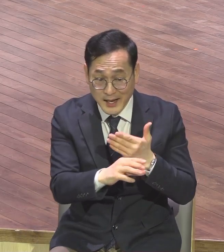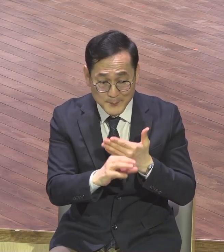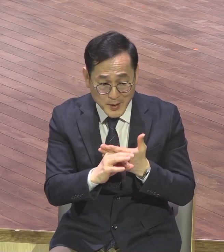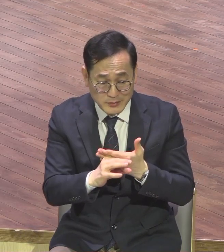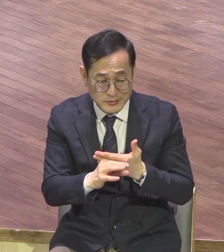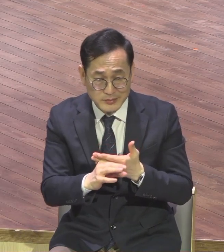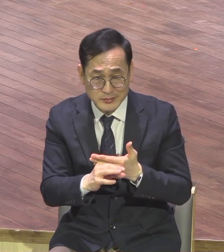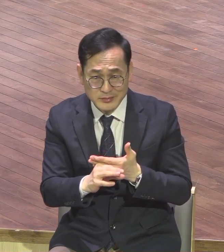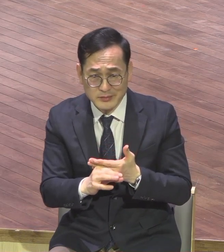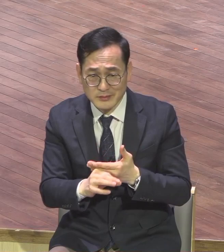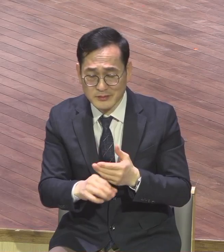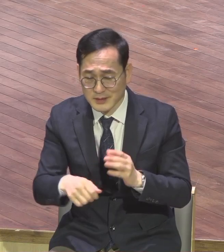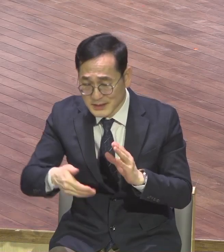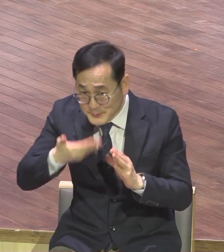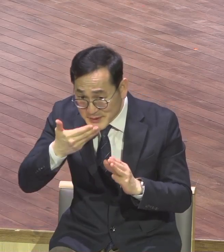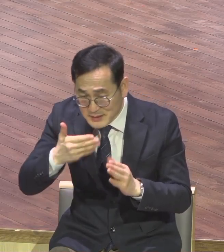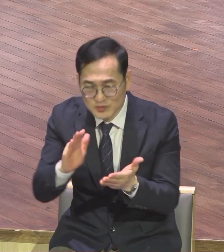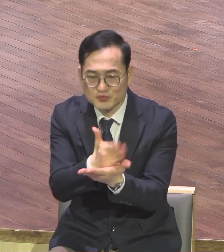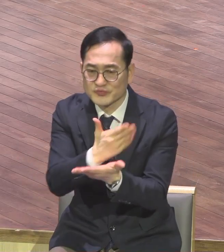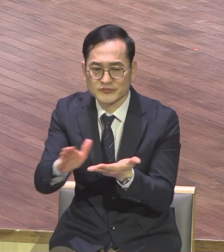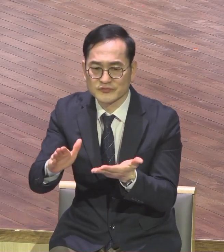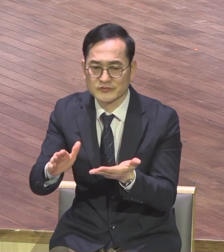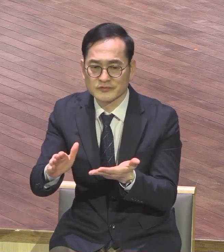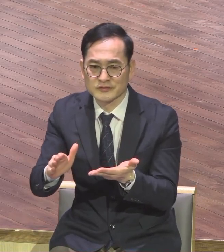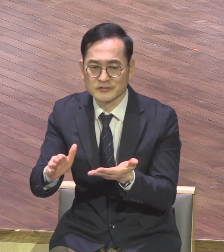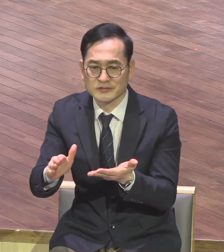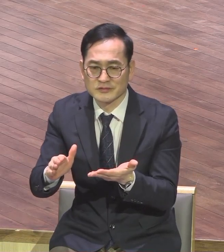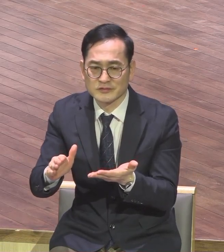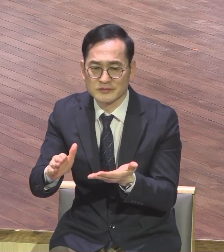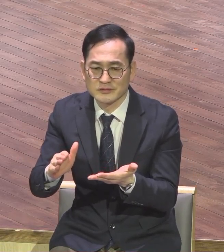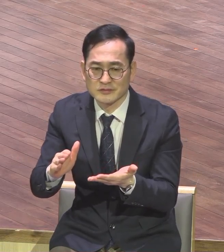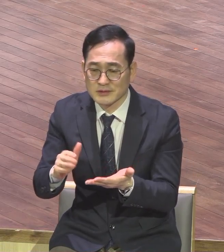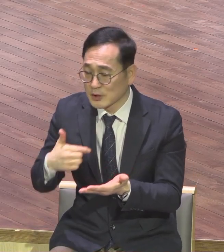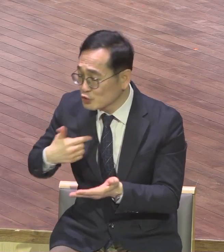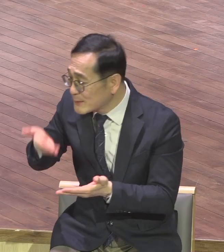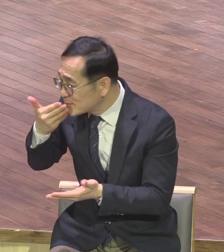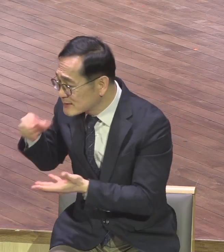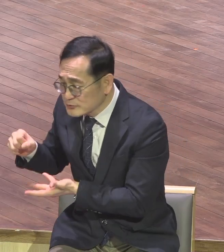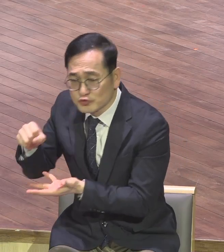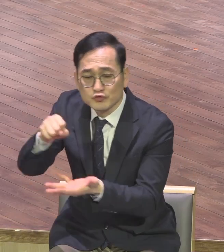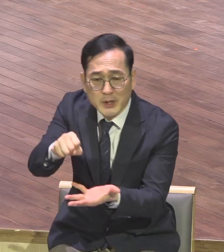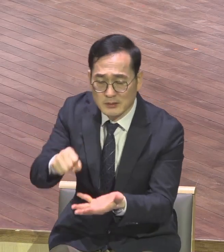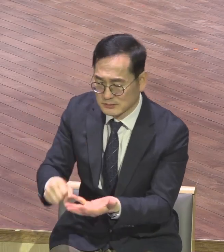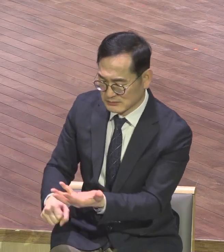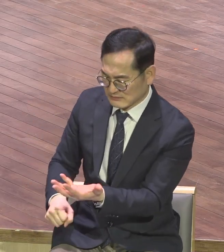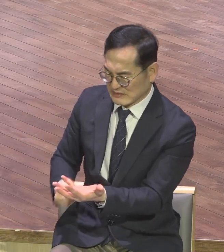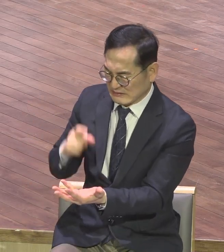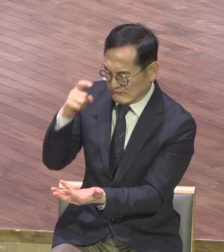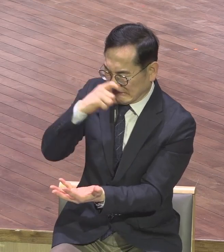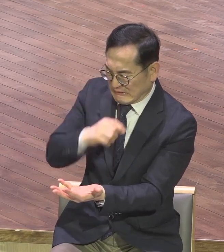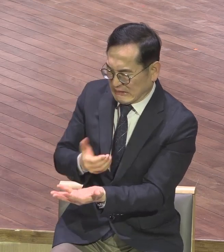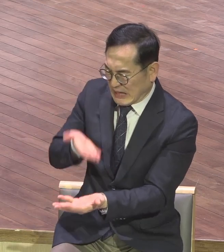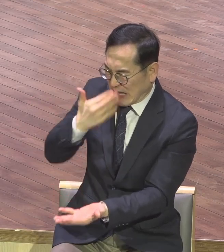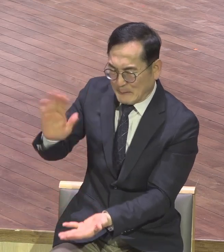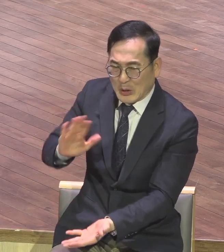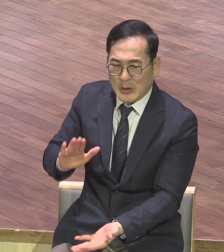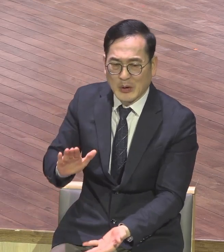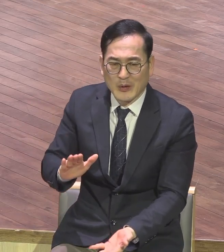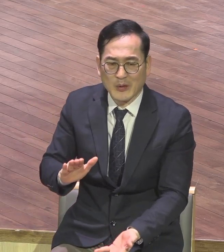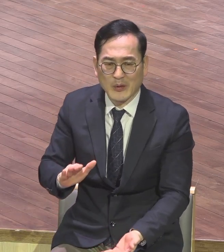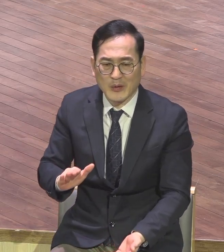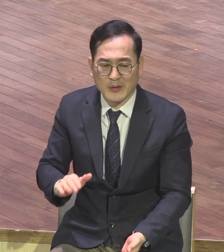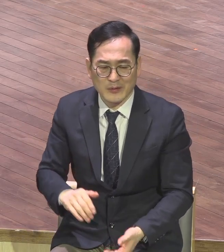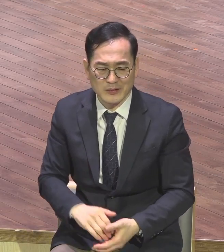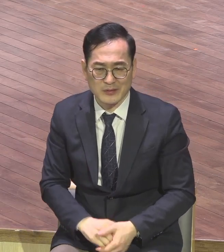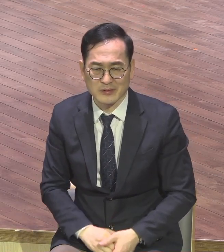만듭니다. 이방인의 음식이라고. 못 먹게 절대 다 쓰레기통 다 버립니다. 더러운 거라고. 자기들이 주는 것만